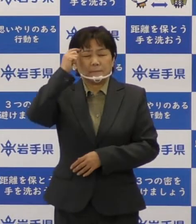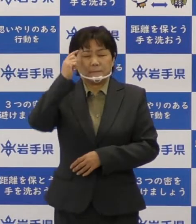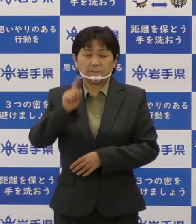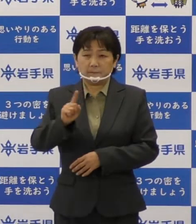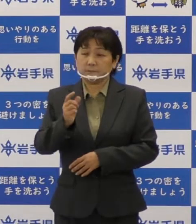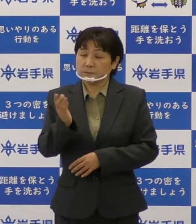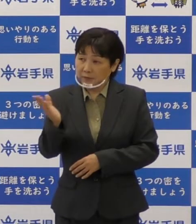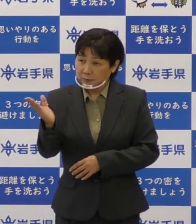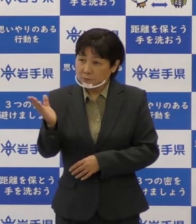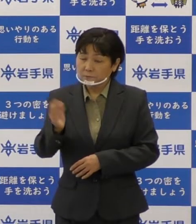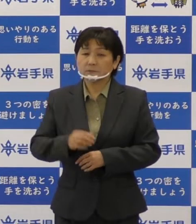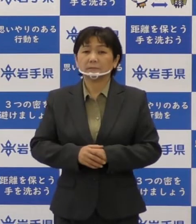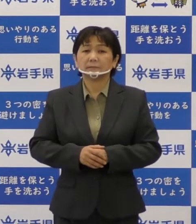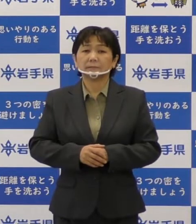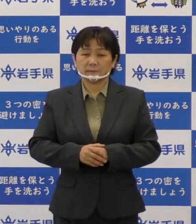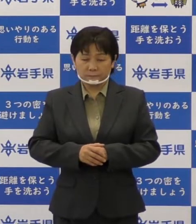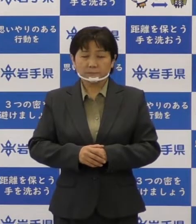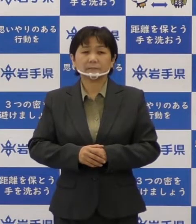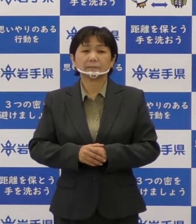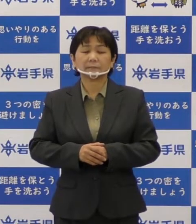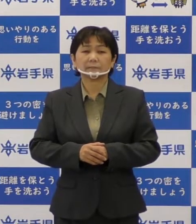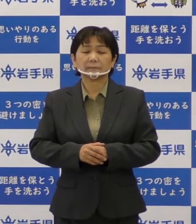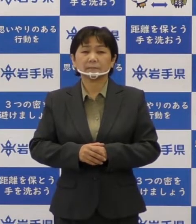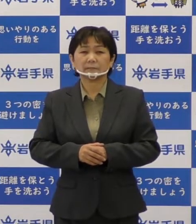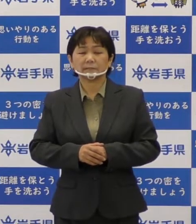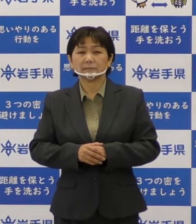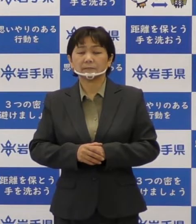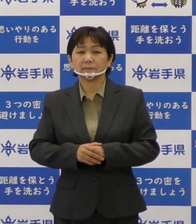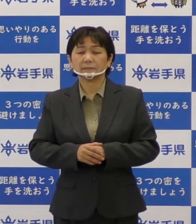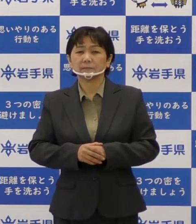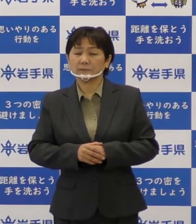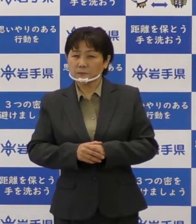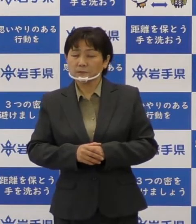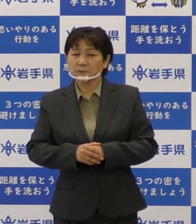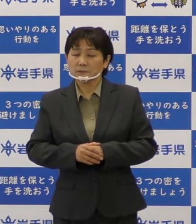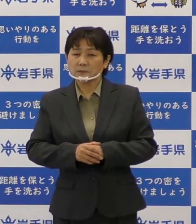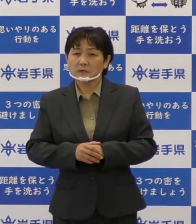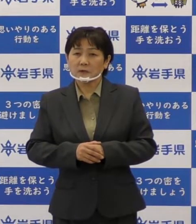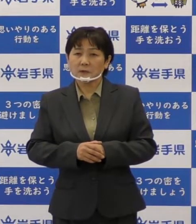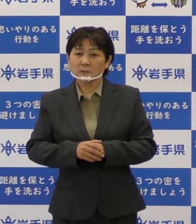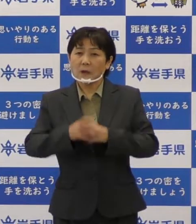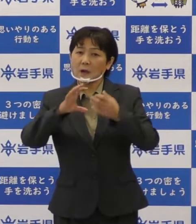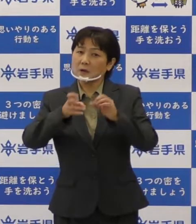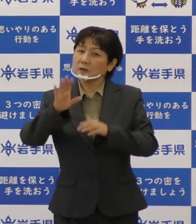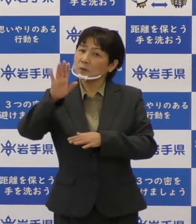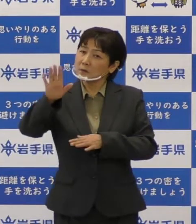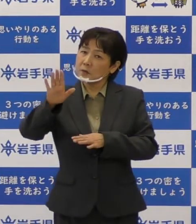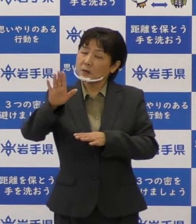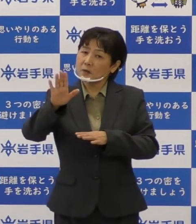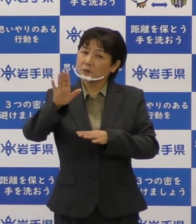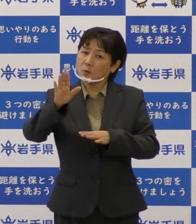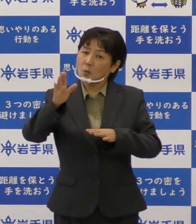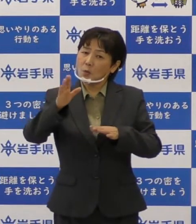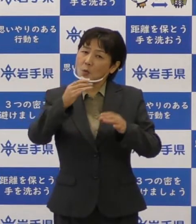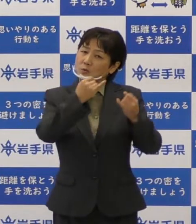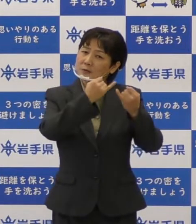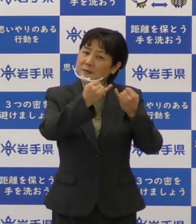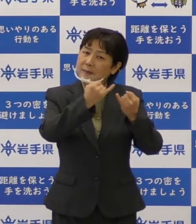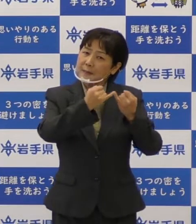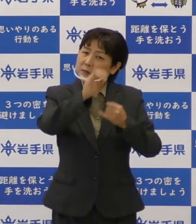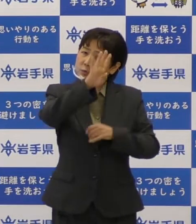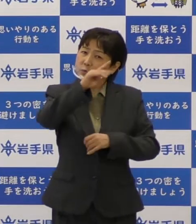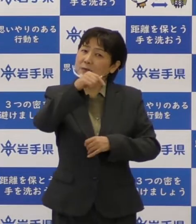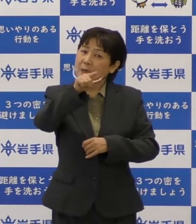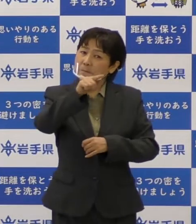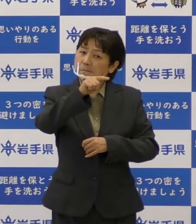岩手県が、まあ、他のこの岩手県と都道府県が、まあ、似ている県と一緒になって GoTo トラ